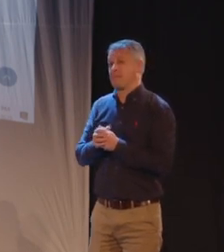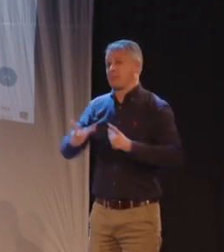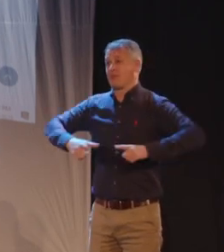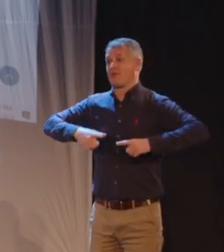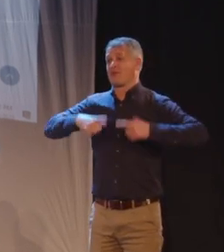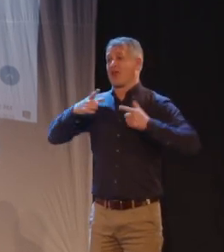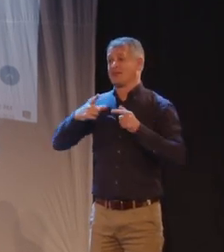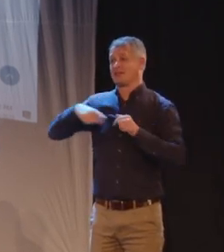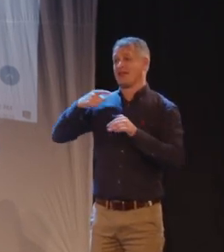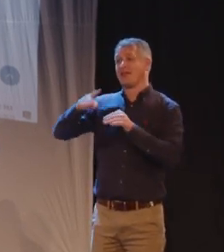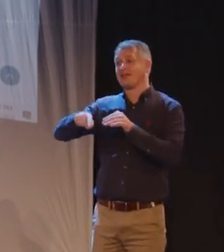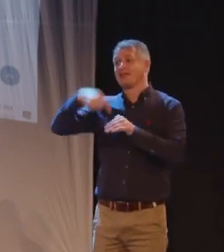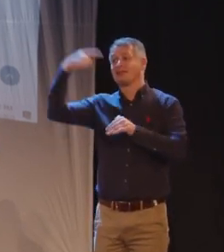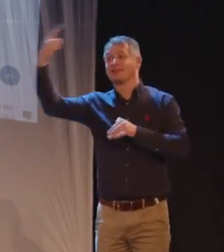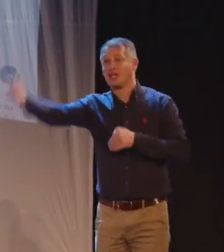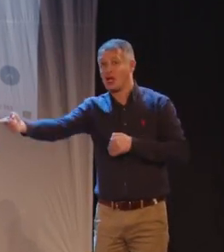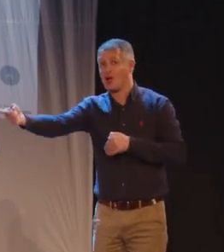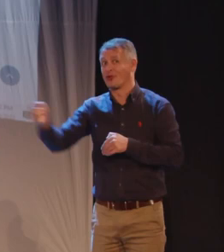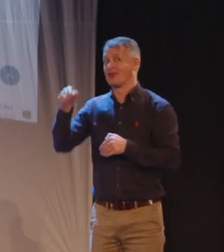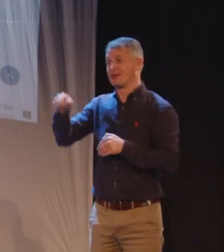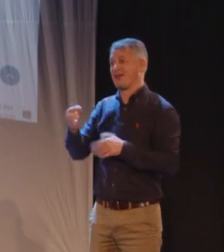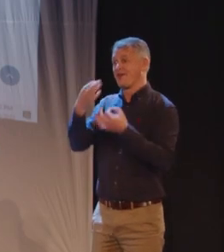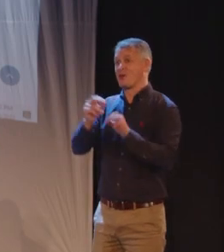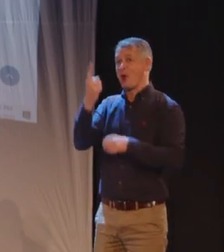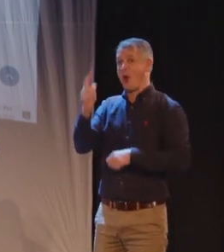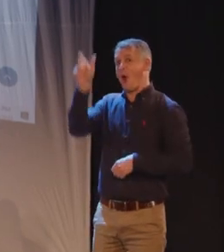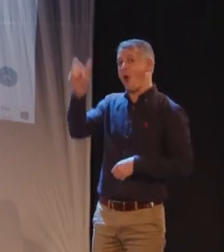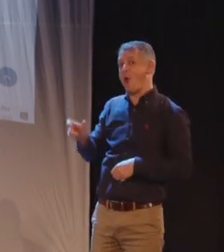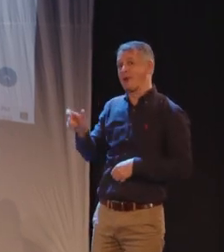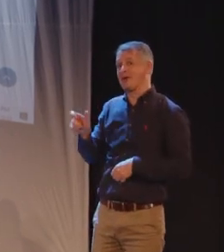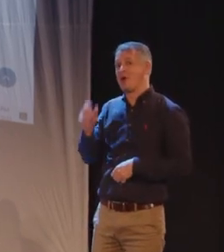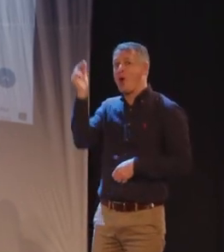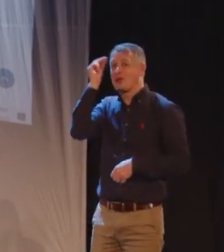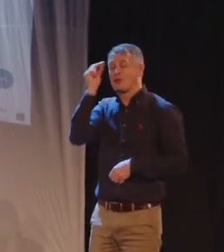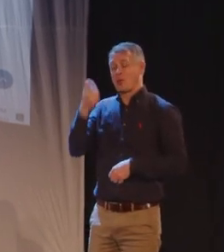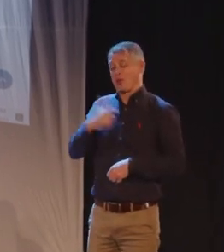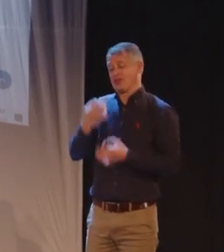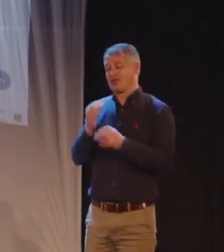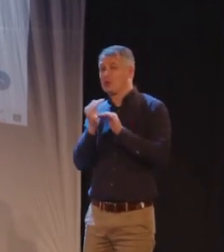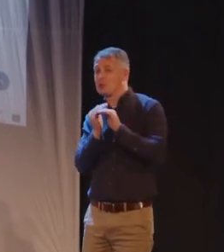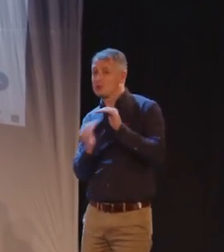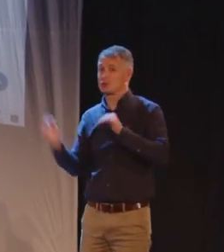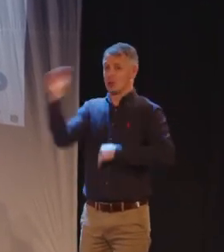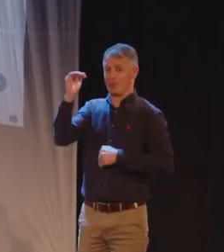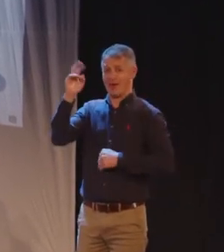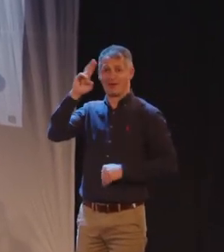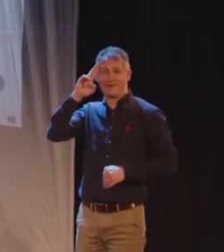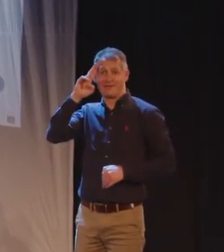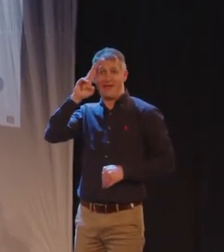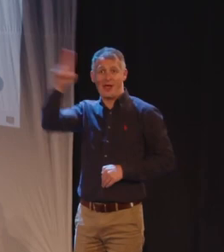este dincolo de a fi un om obișnuit, poți să fii un supererou, dar până acolo e bine